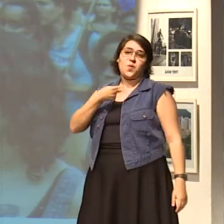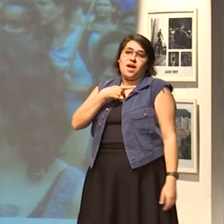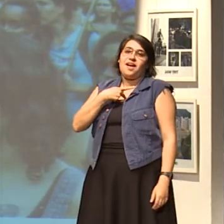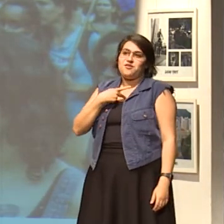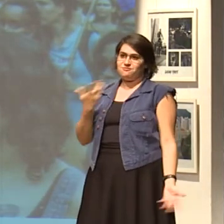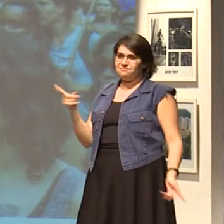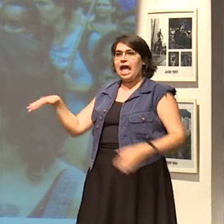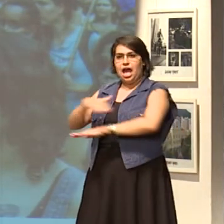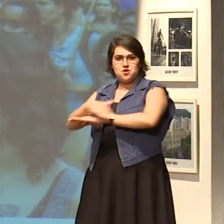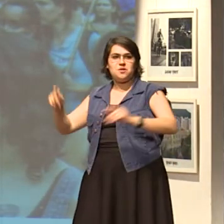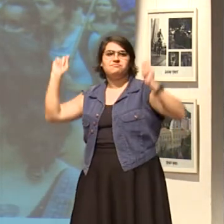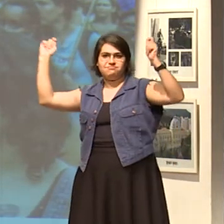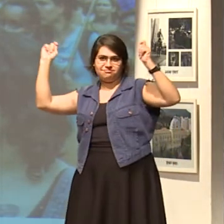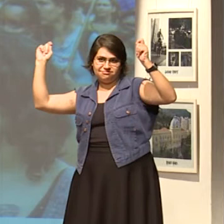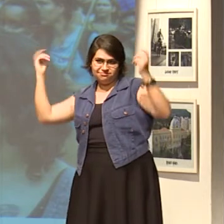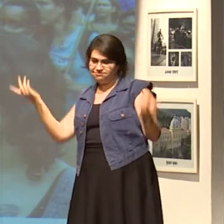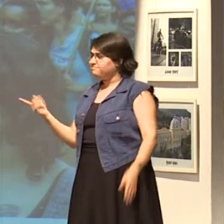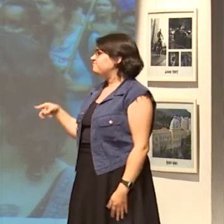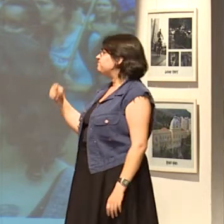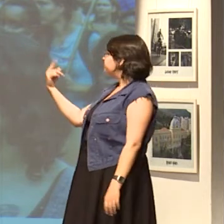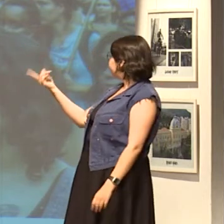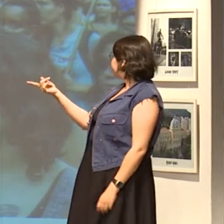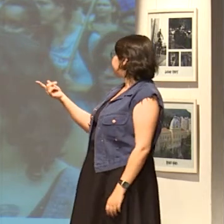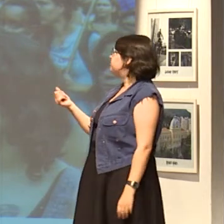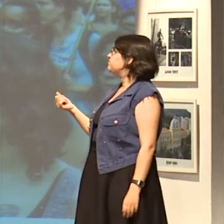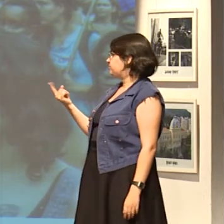Quem manda no meu corpo sou eu. E nas ruas você vê isso, nos cartazes.